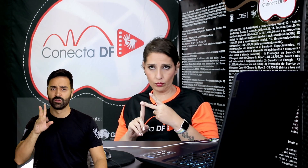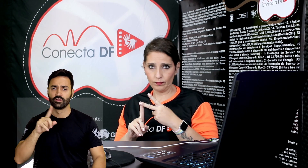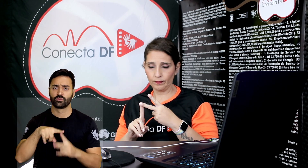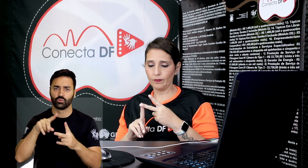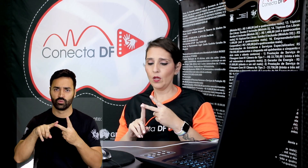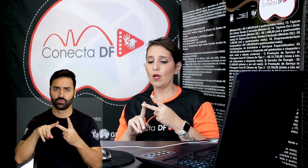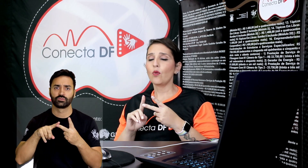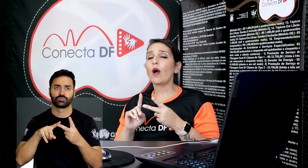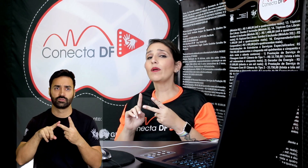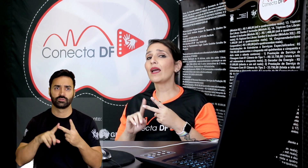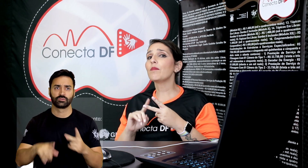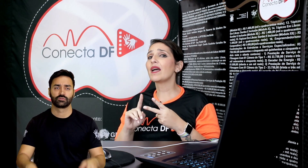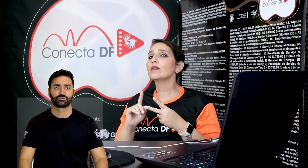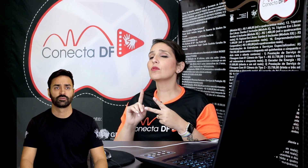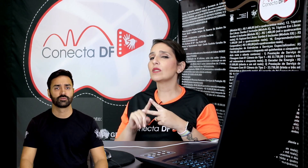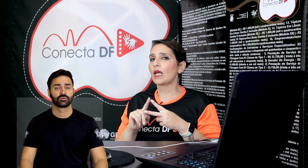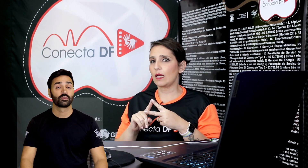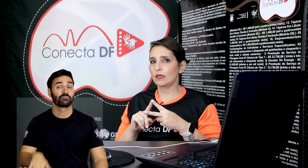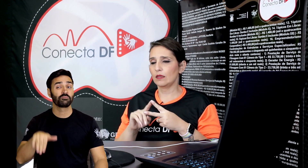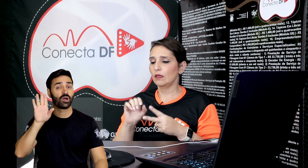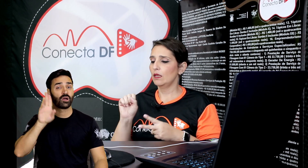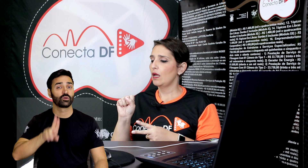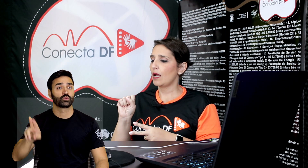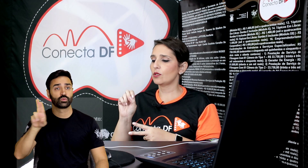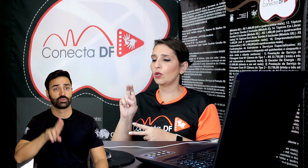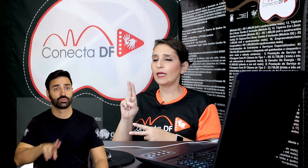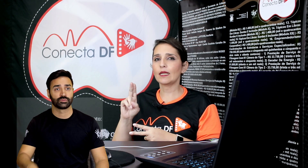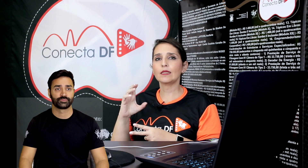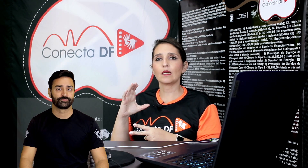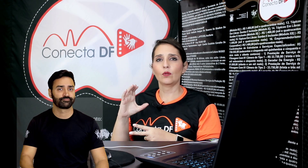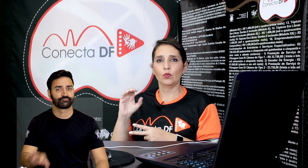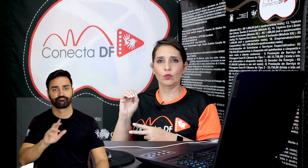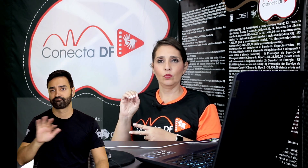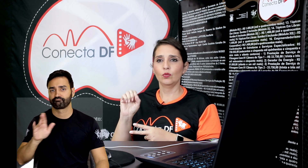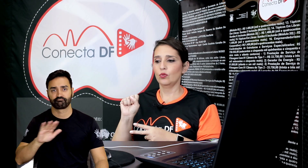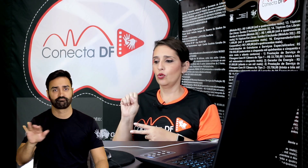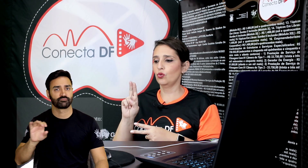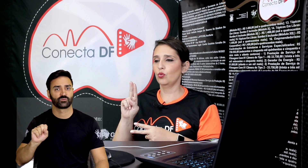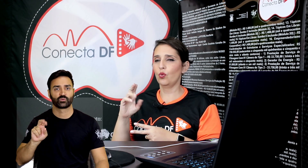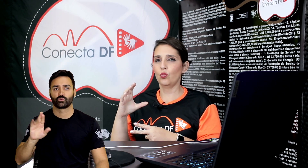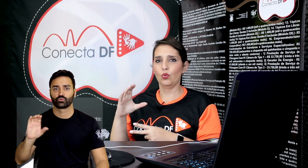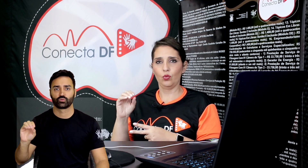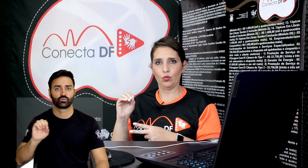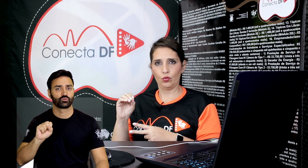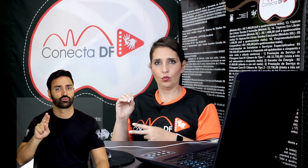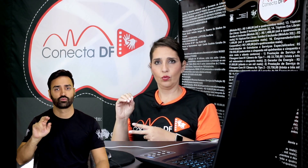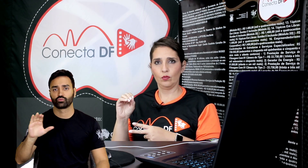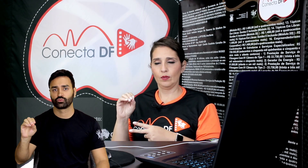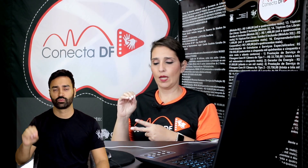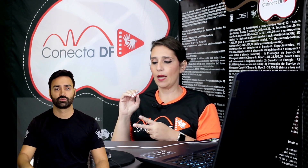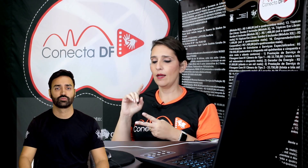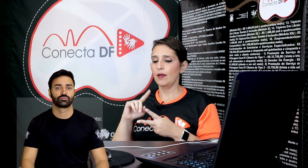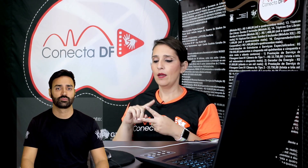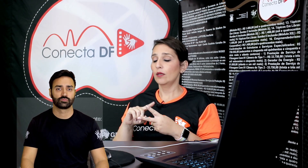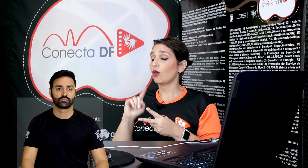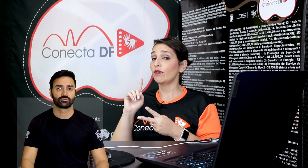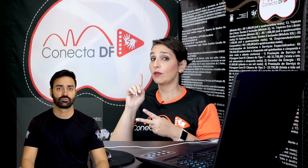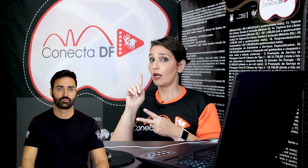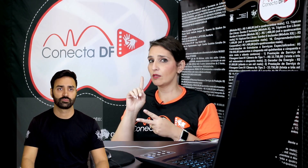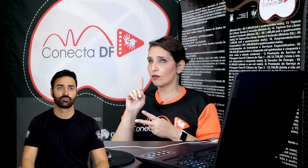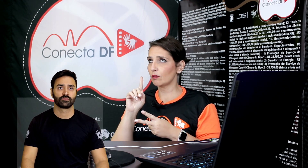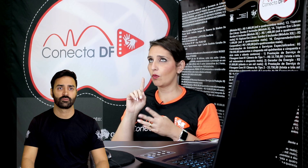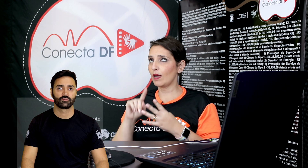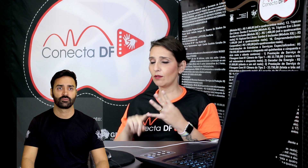suco. Qual que é a mais usada? A soletração. Suco. Tá? Já